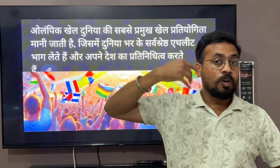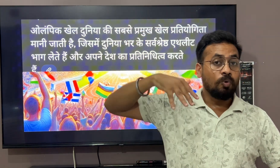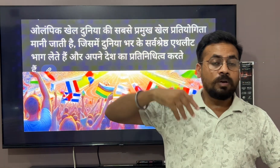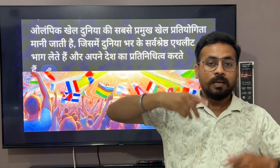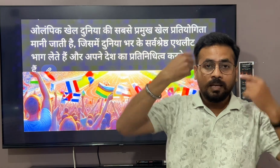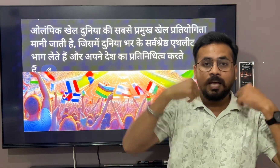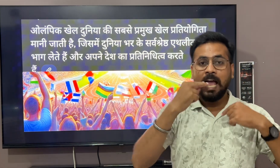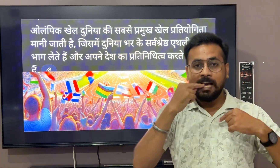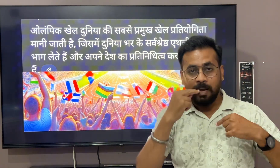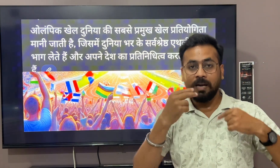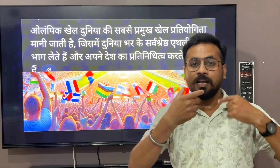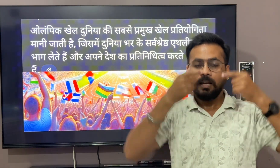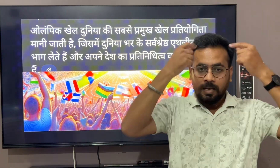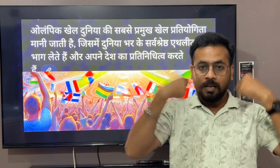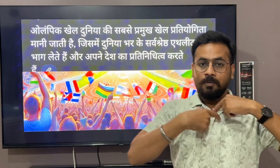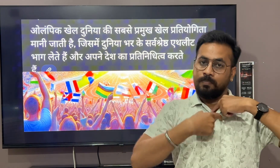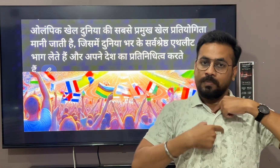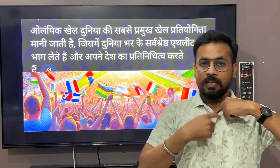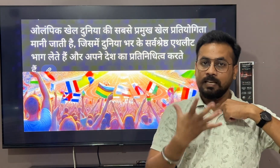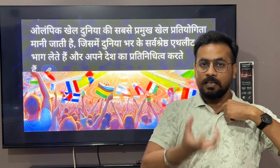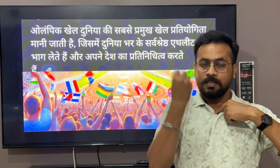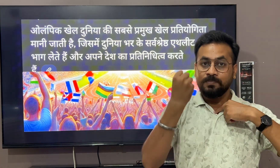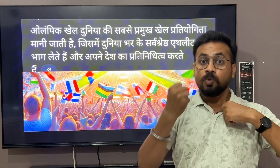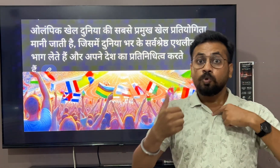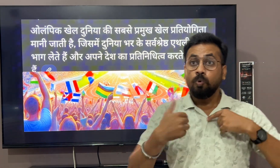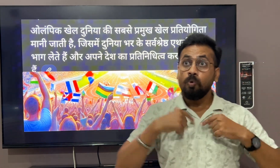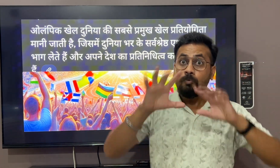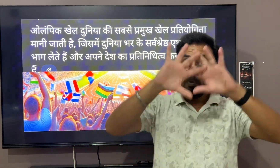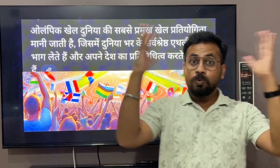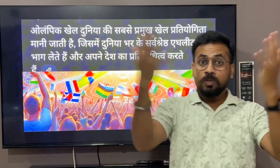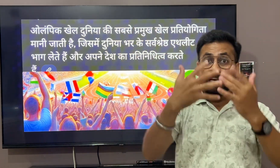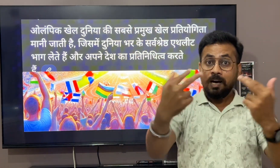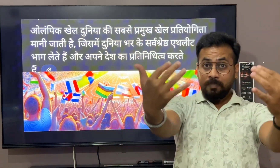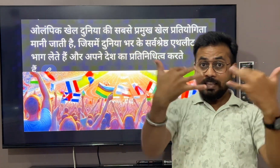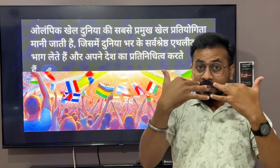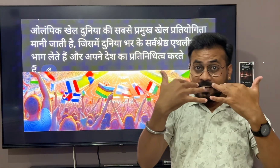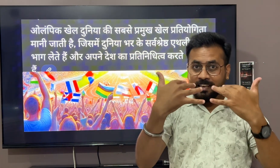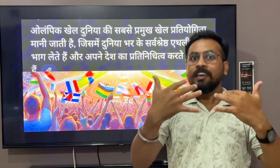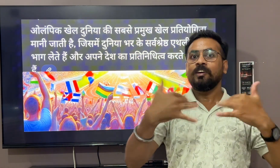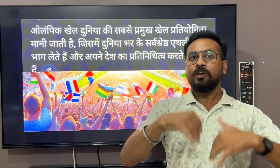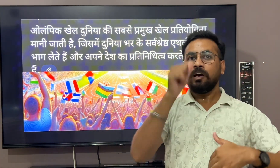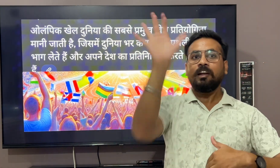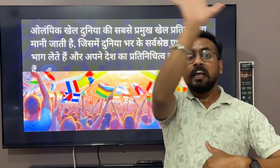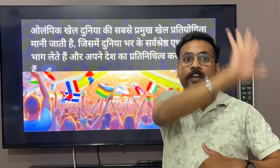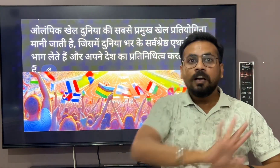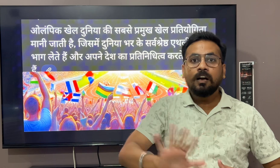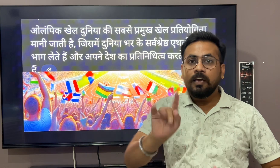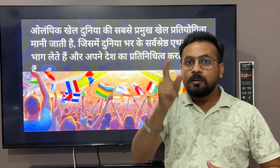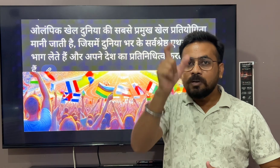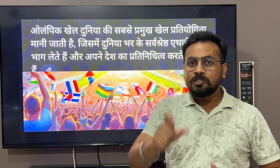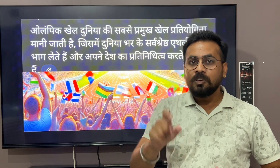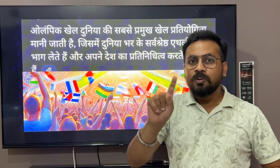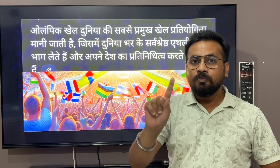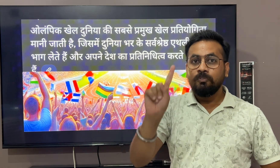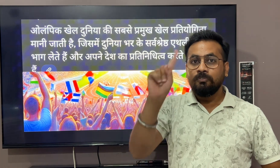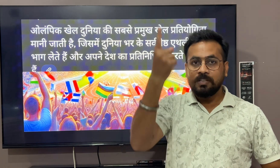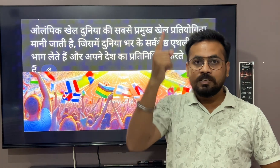गोल्ड मेडल ले लिया, तो पूरी दुनिया हमें देखेगी, कहेगी यार इंडिया का एक पर्सन वो फर्स्ट आया